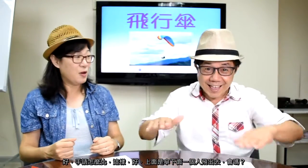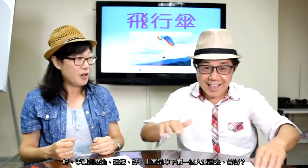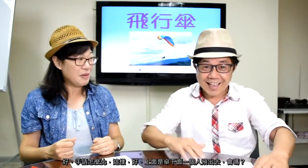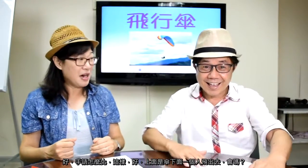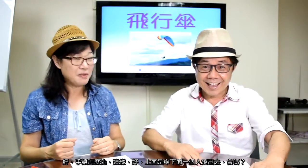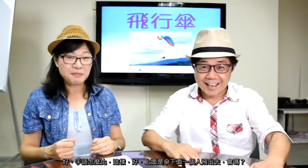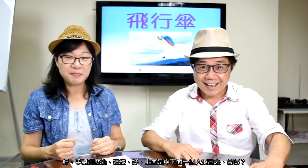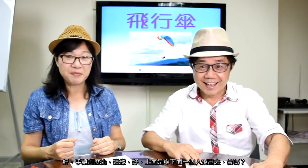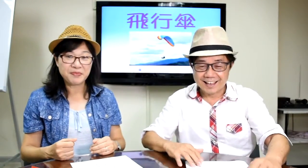会吗？